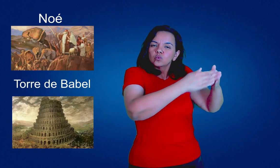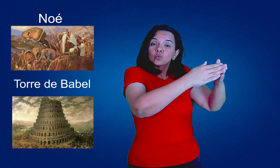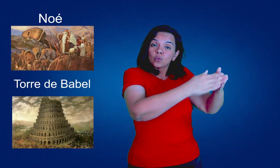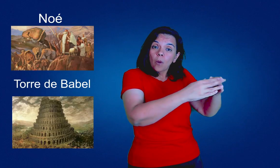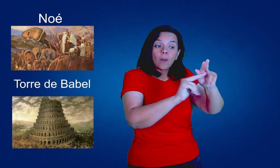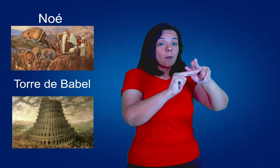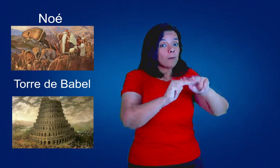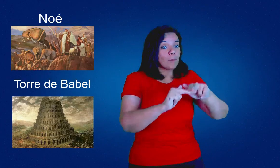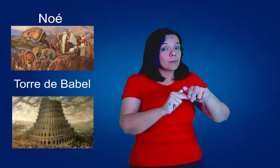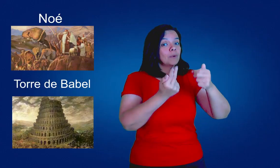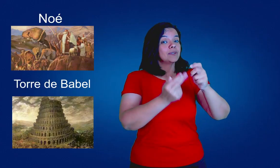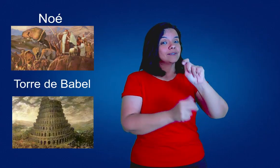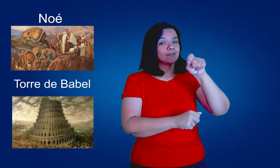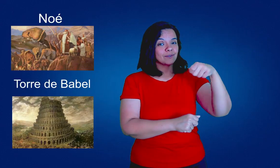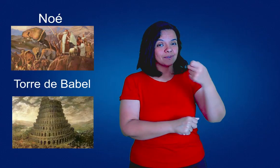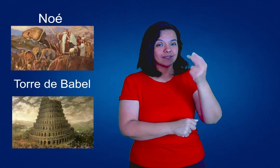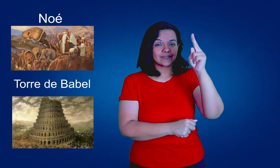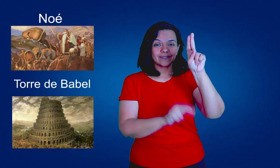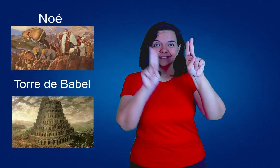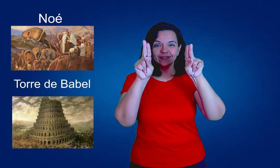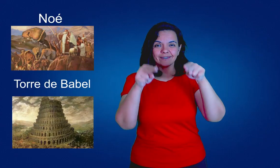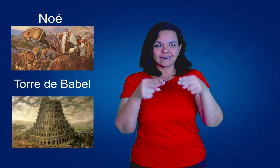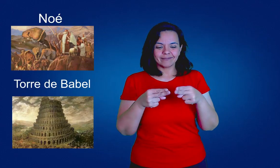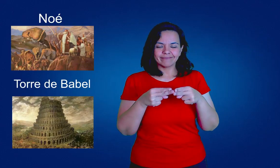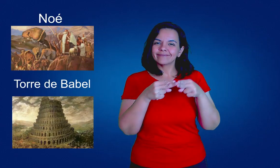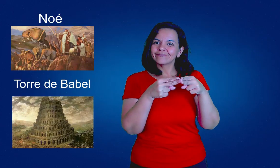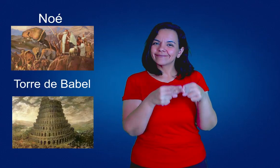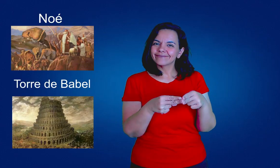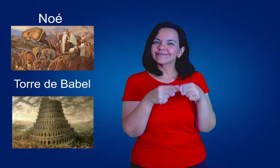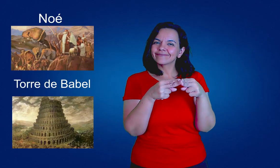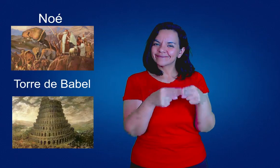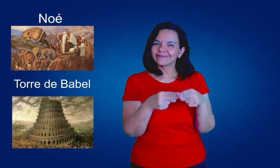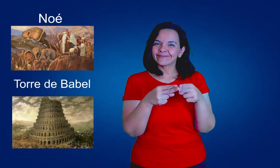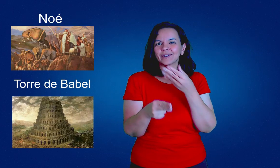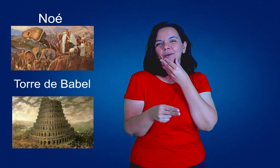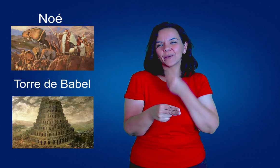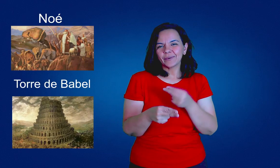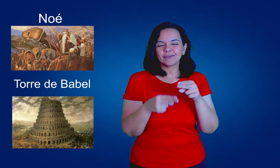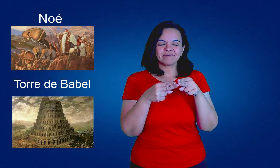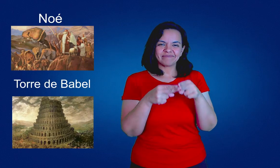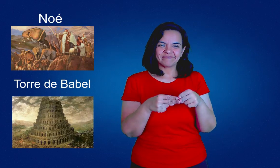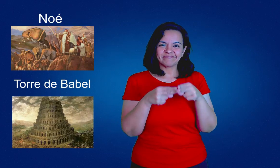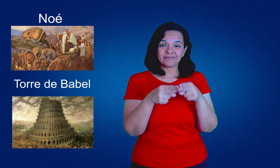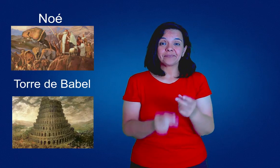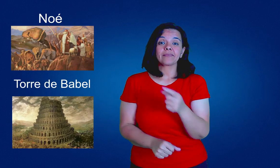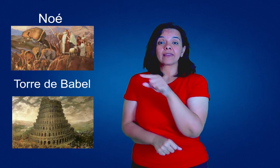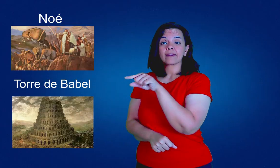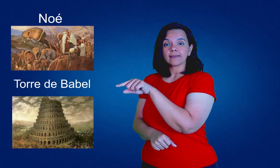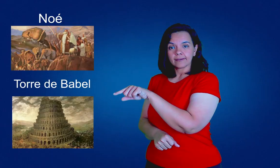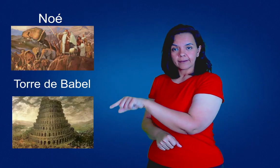Ele construiu um navio. Então, por isso que o sinal ele é feito dessa maneira, com este